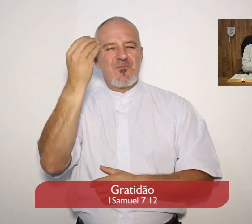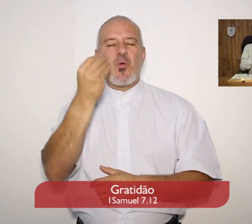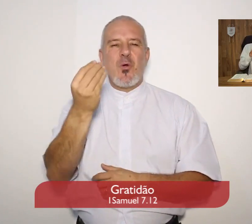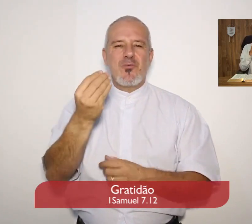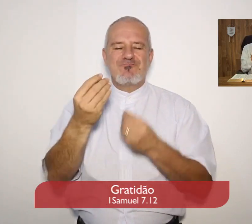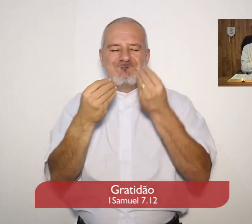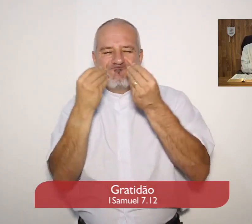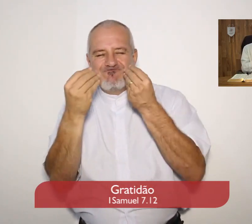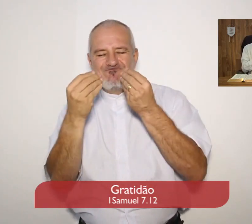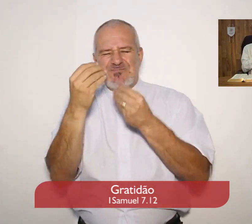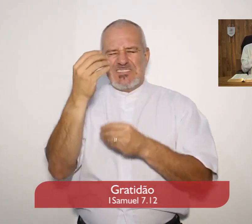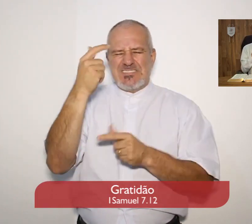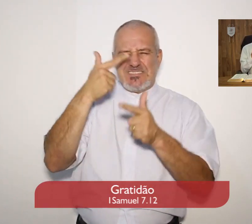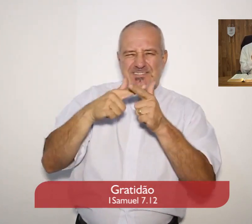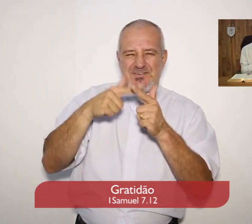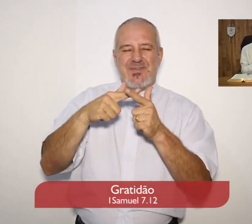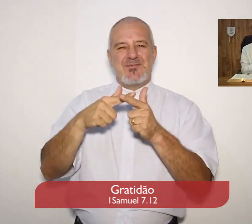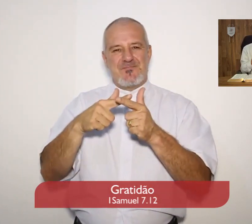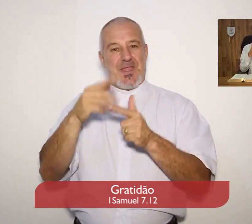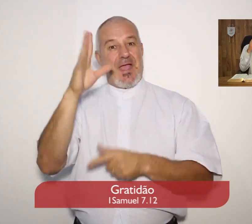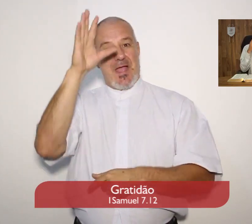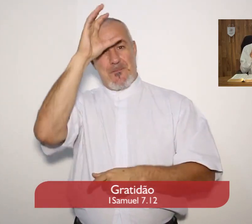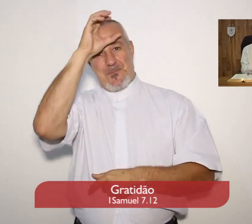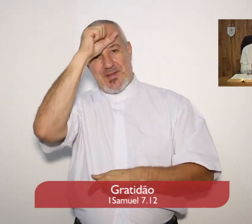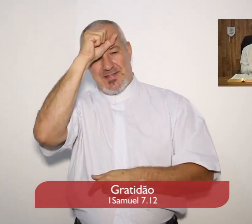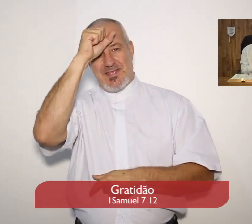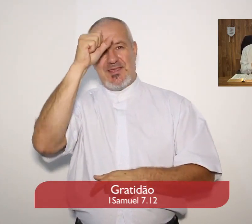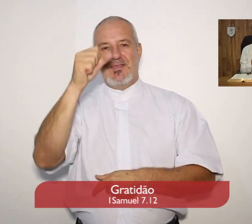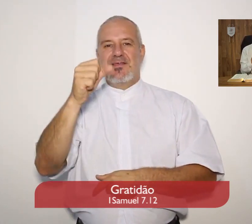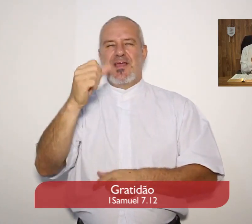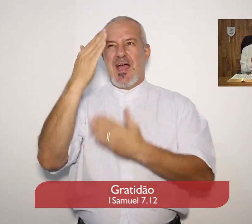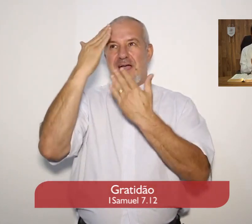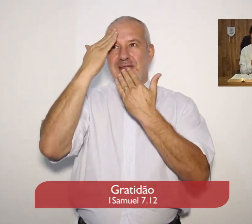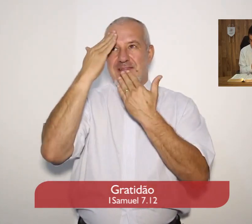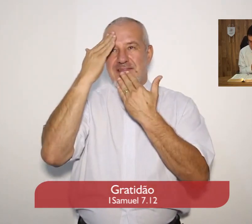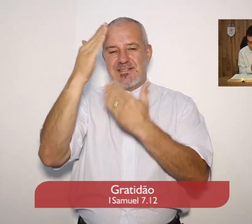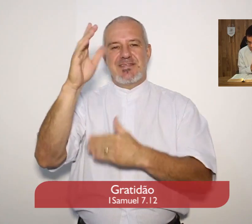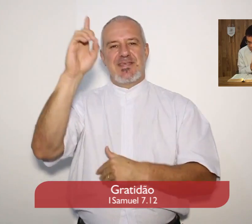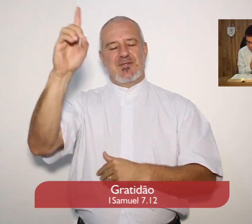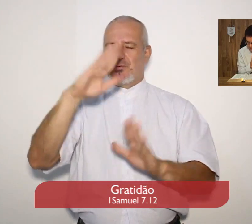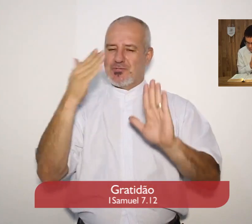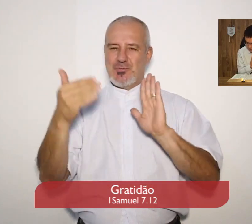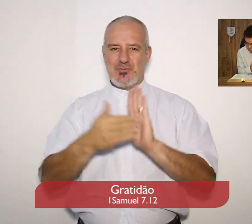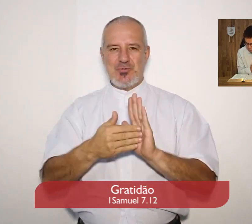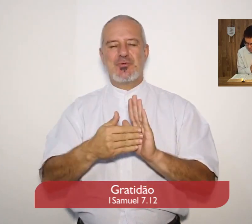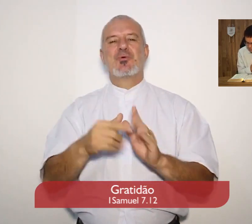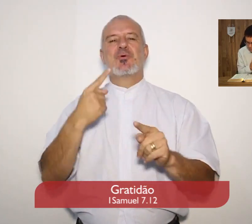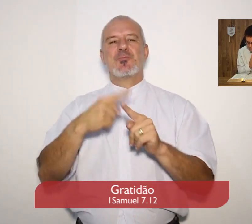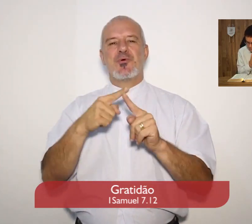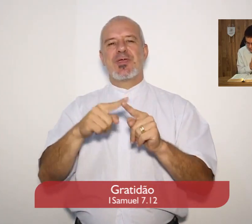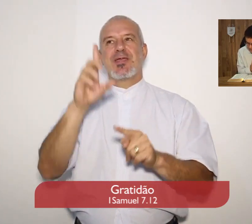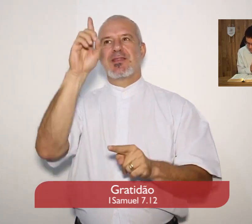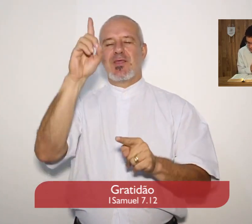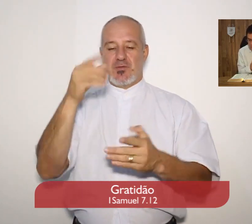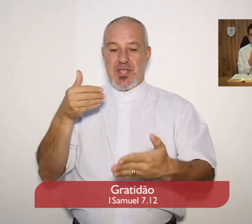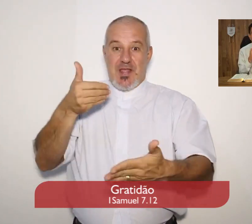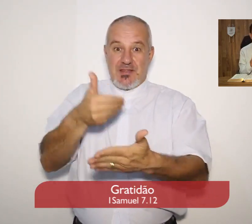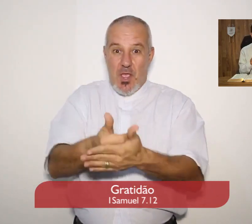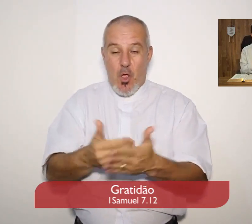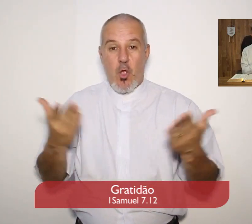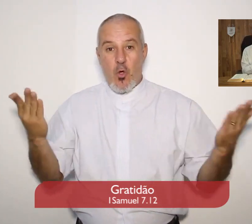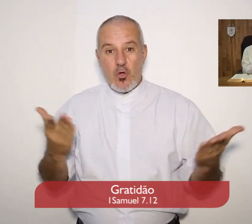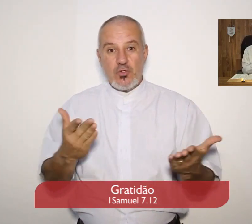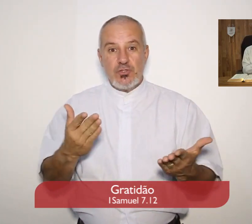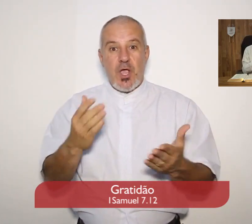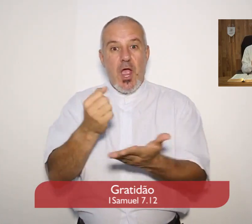mas também uma experiência de gratidão. Ebenezer, até aqui o Senhor tem